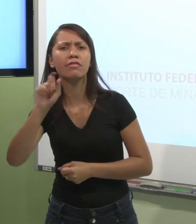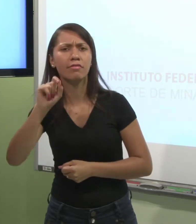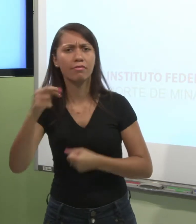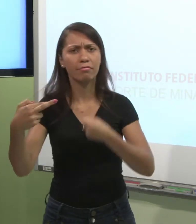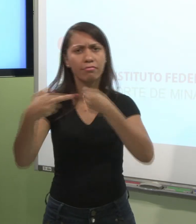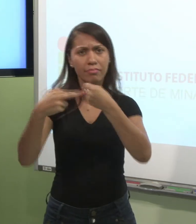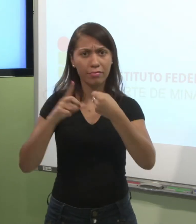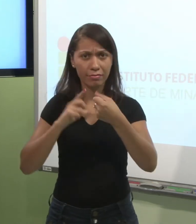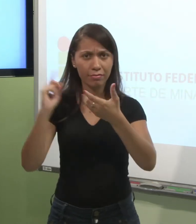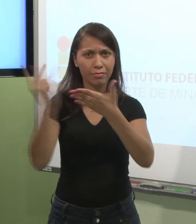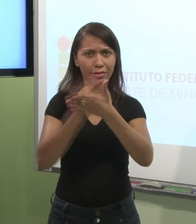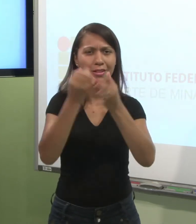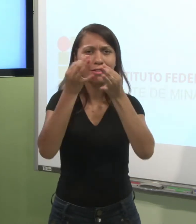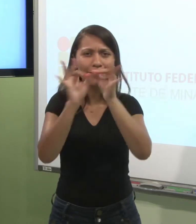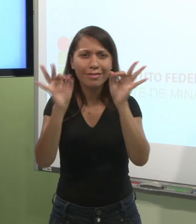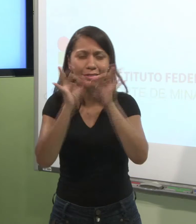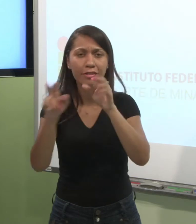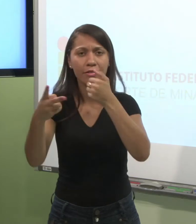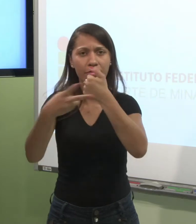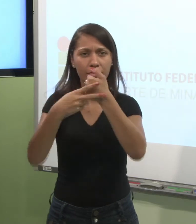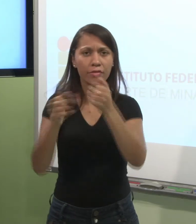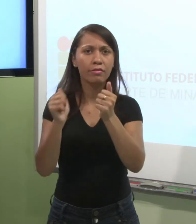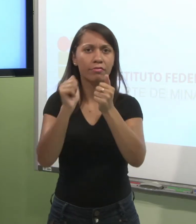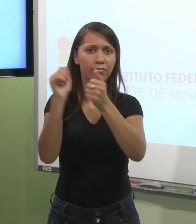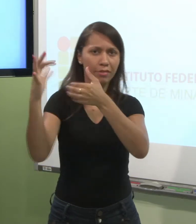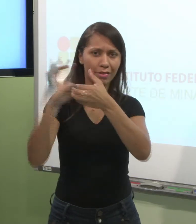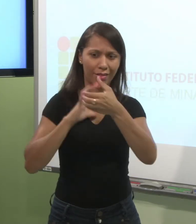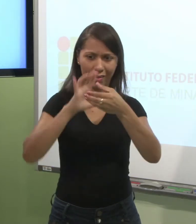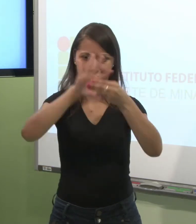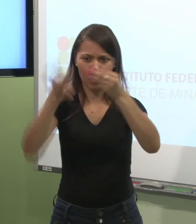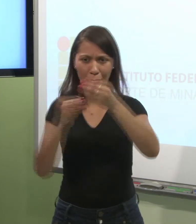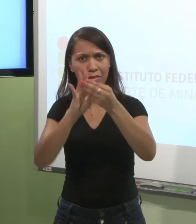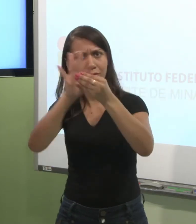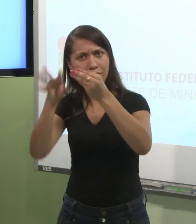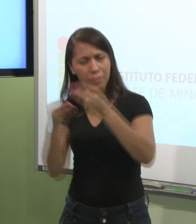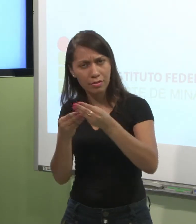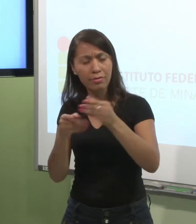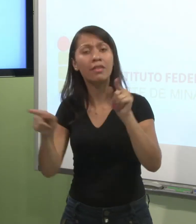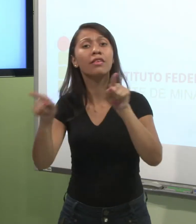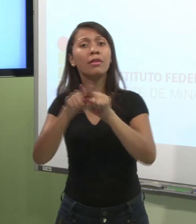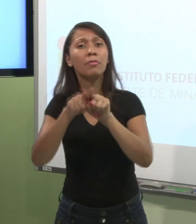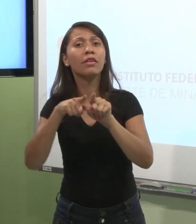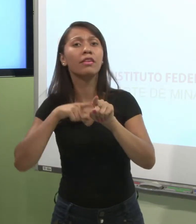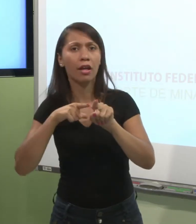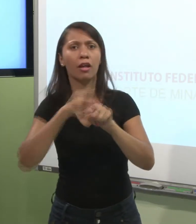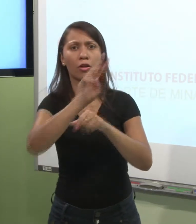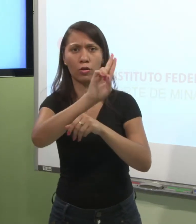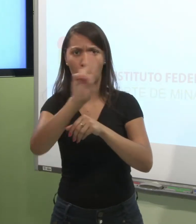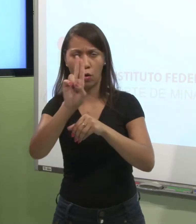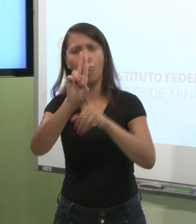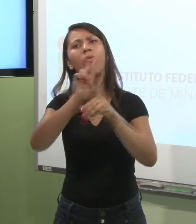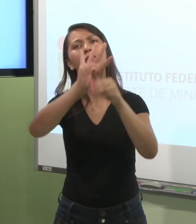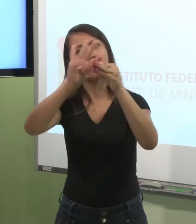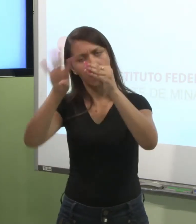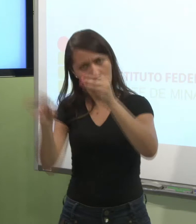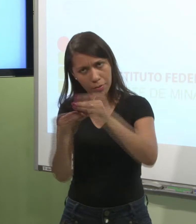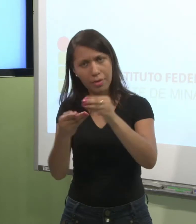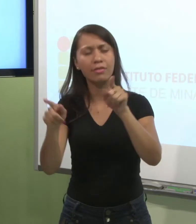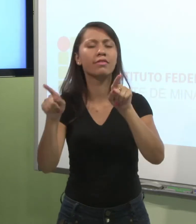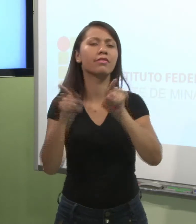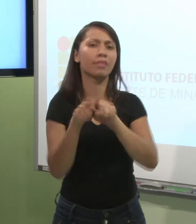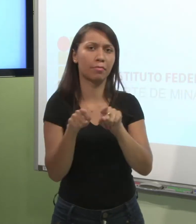relação sintática que se estabelece entre verbo e os seus complementos. Da mesma forma, entre os nomes e os seus